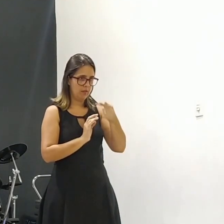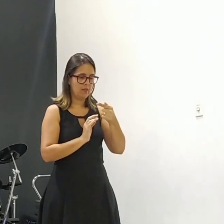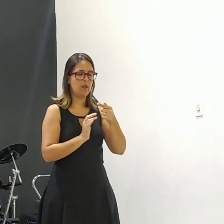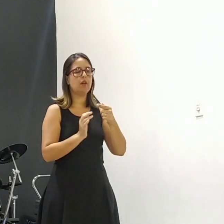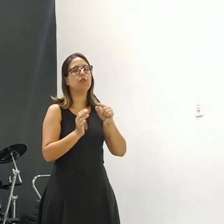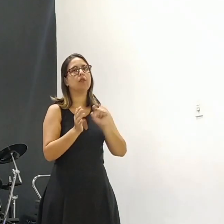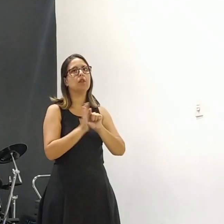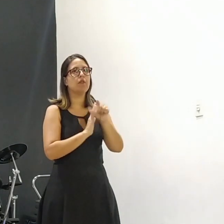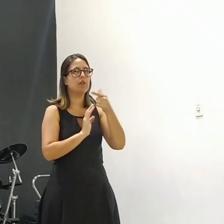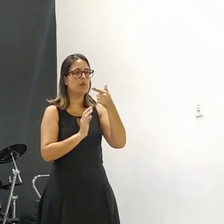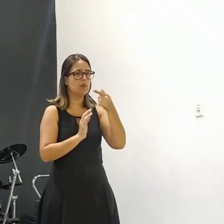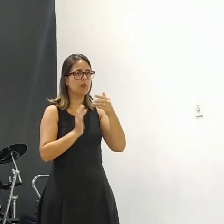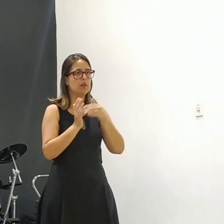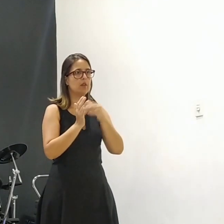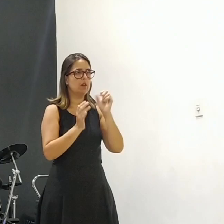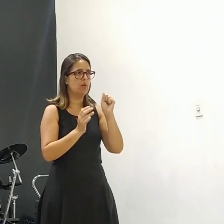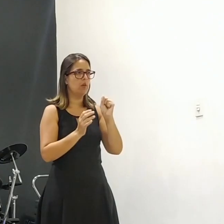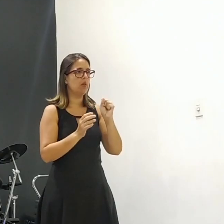assim: